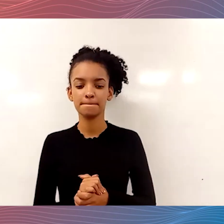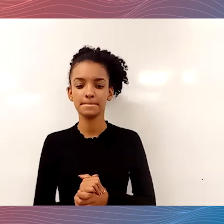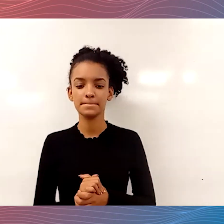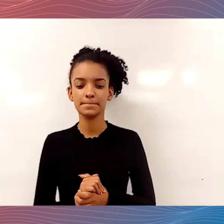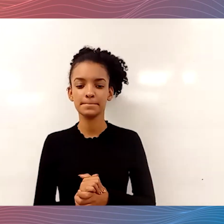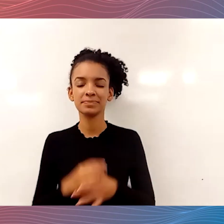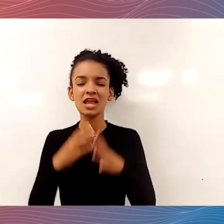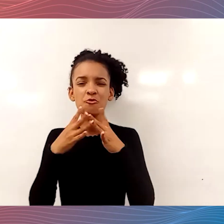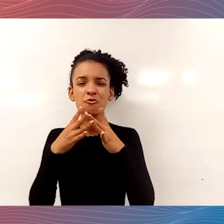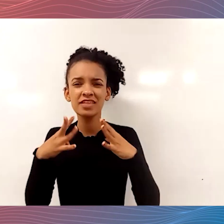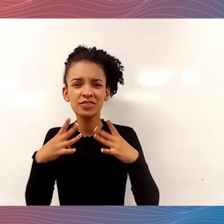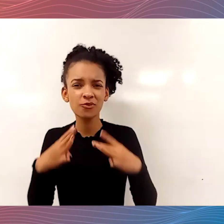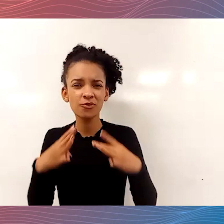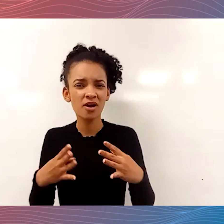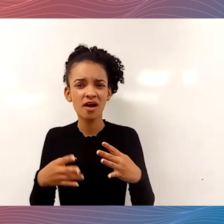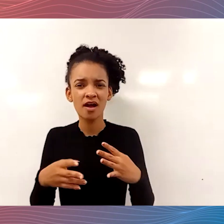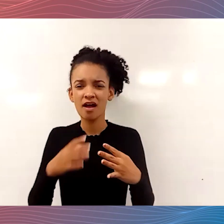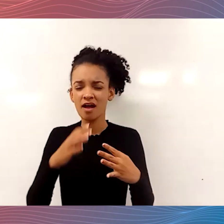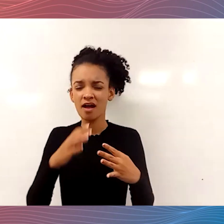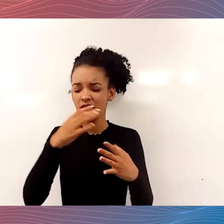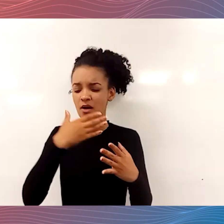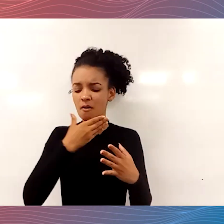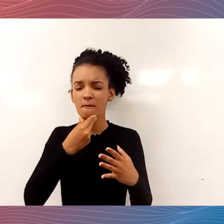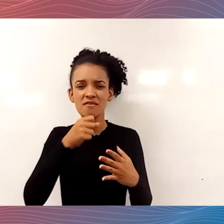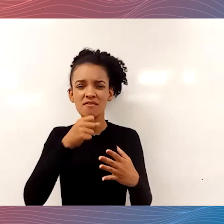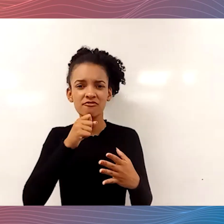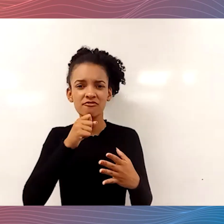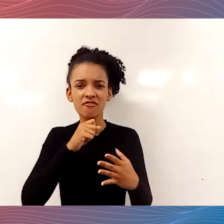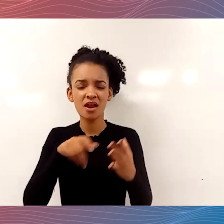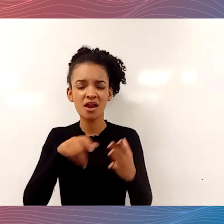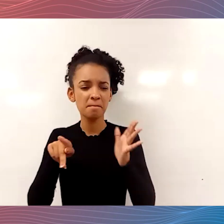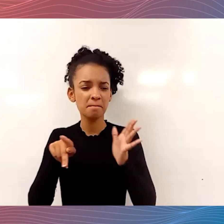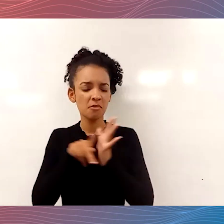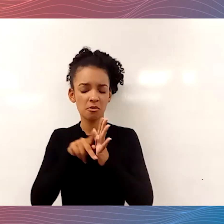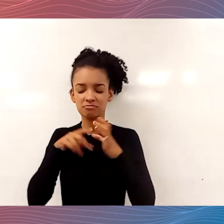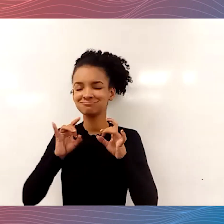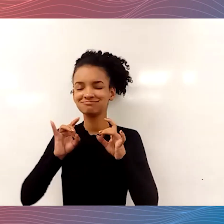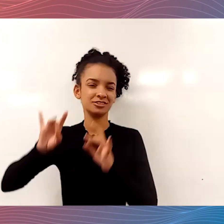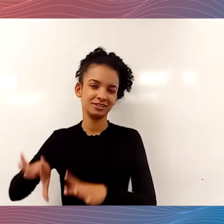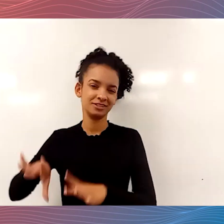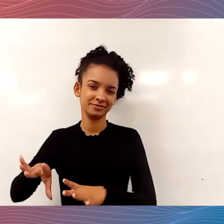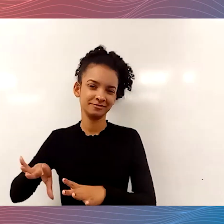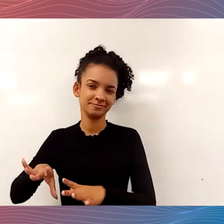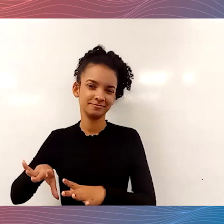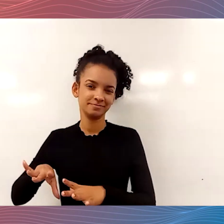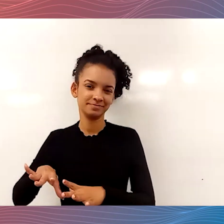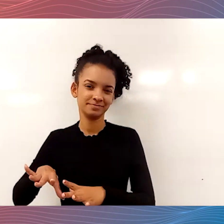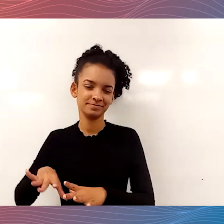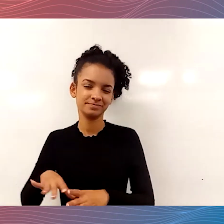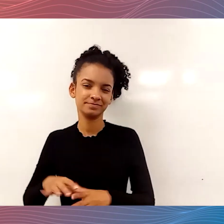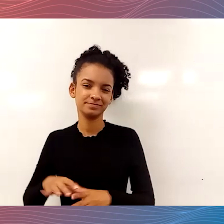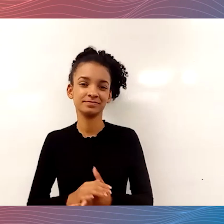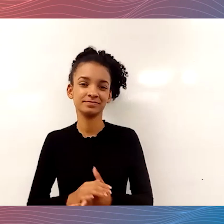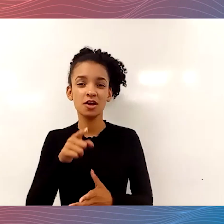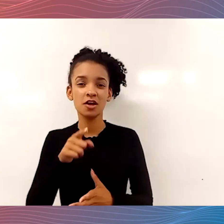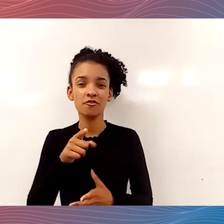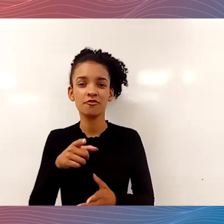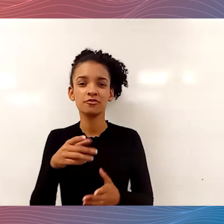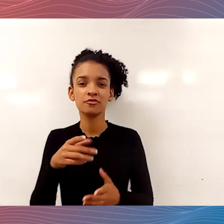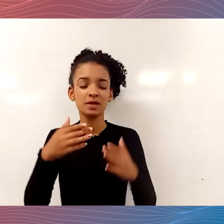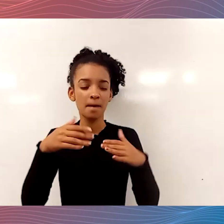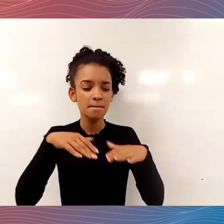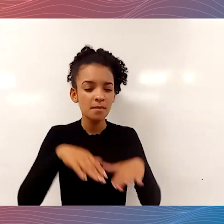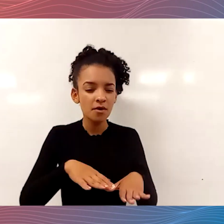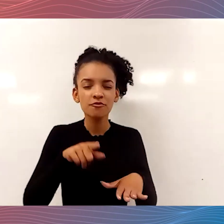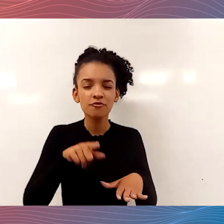assustam. Não, mas vamos mergulhar. Quando você mergulha, você não vê mais nada. Você vê o amor, você